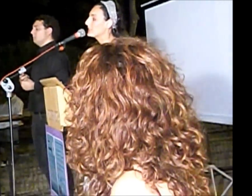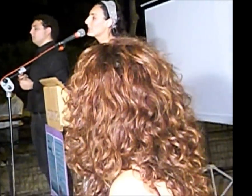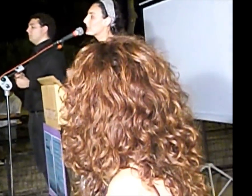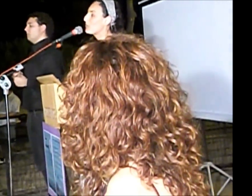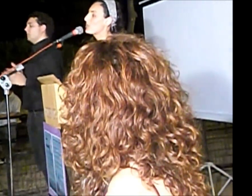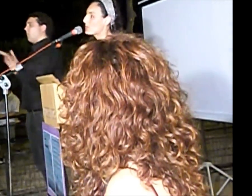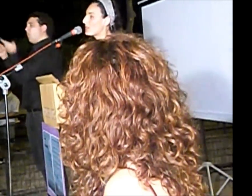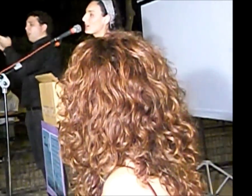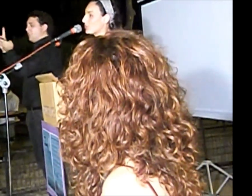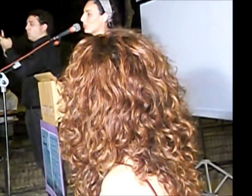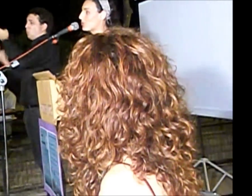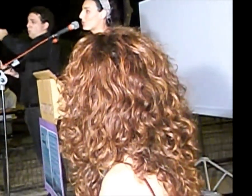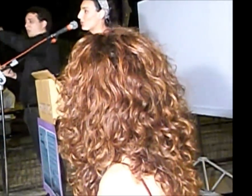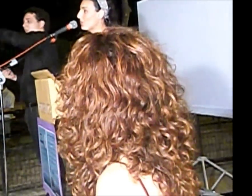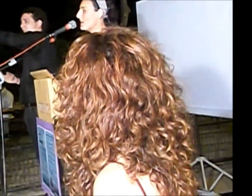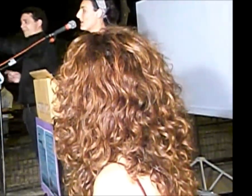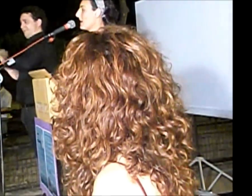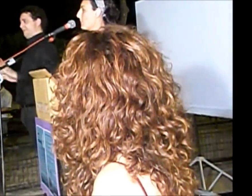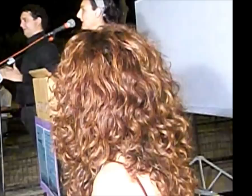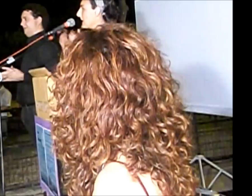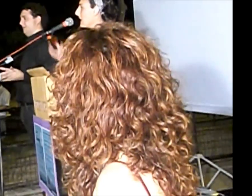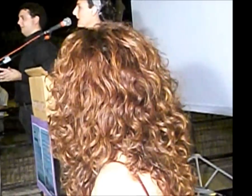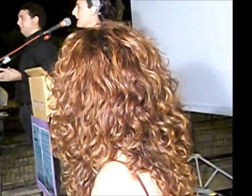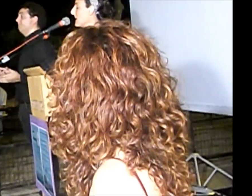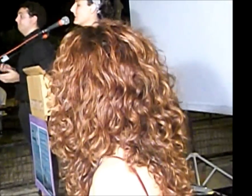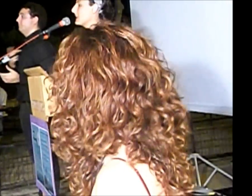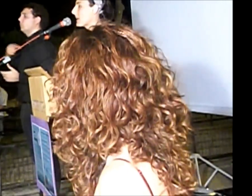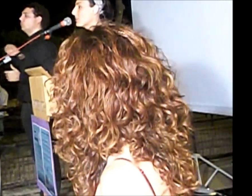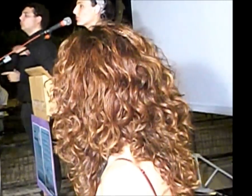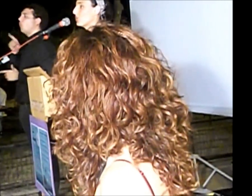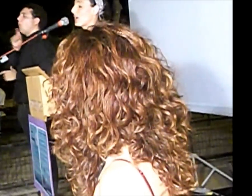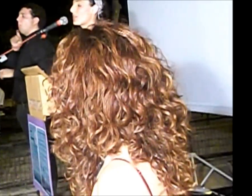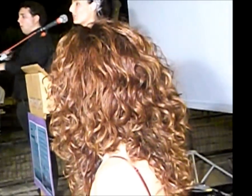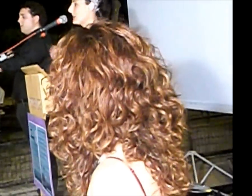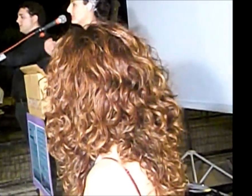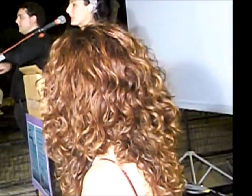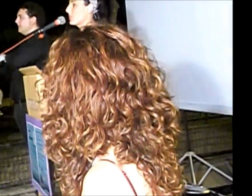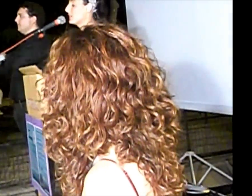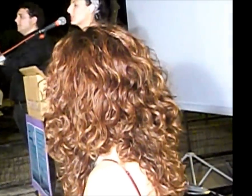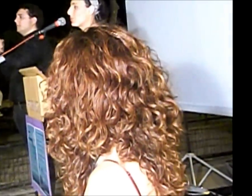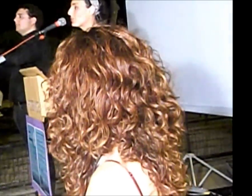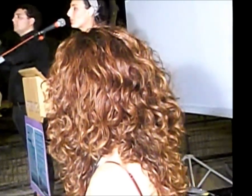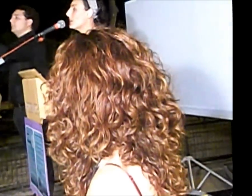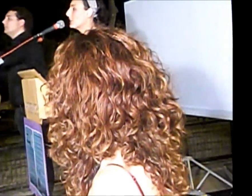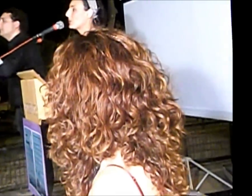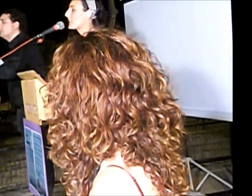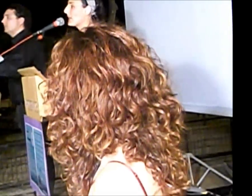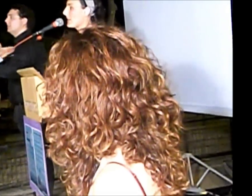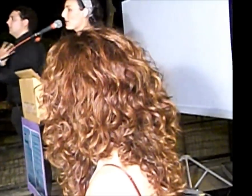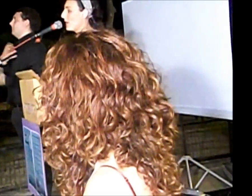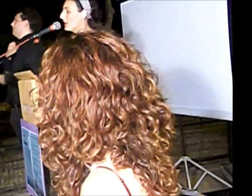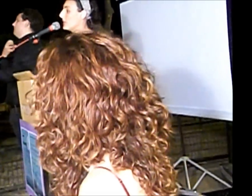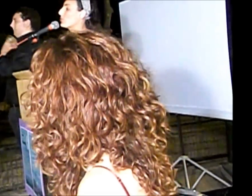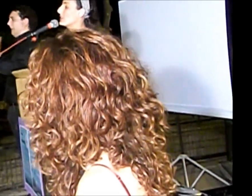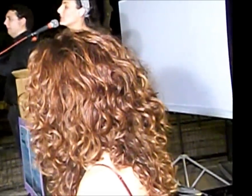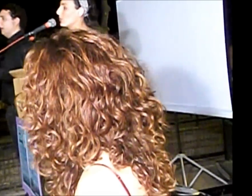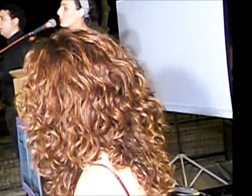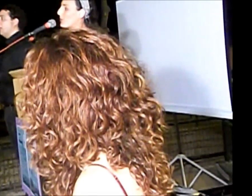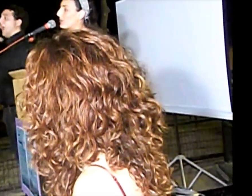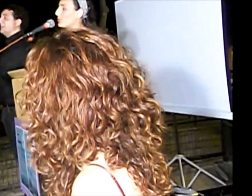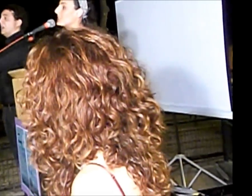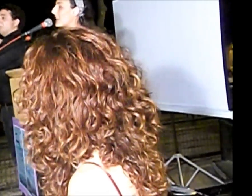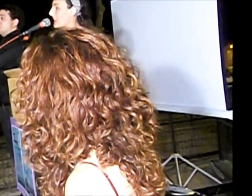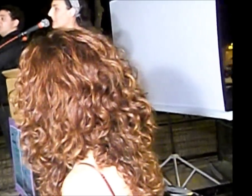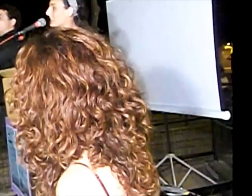voy a lo que me interesa, que es qué podemos hacer nosotros, ¿no? Aparte de indignarnos o hacer manifestaciones y todo eso, eso a Israel le da igual y nos lo han